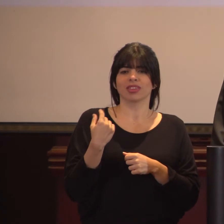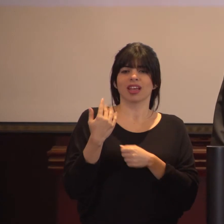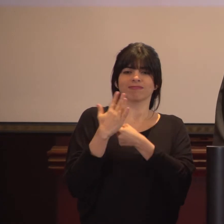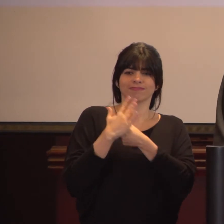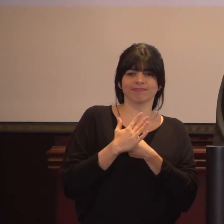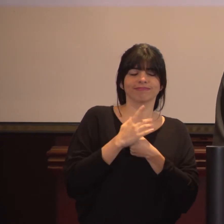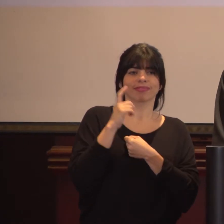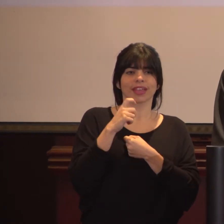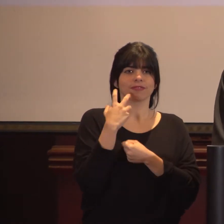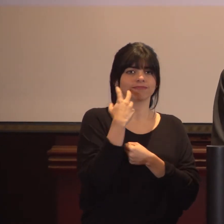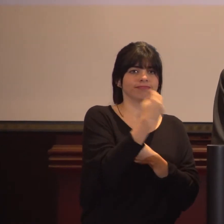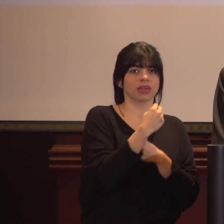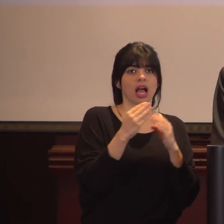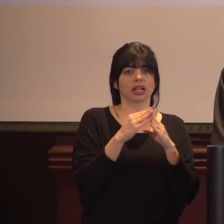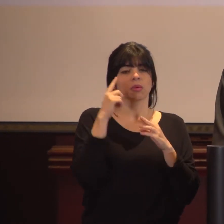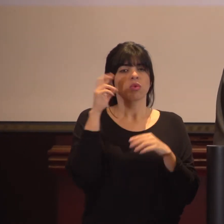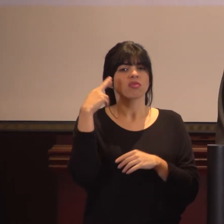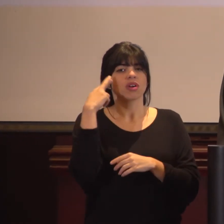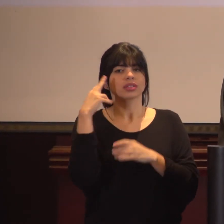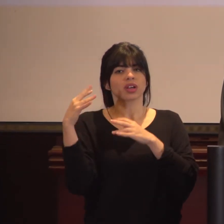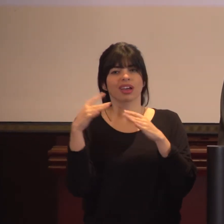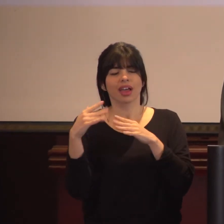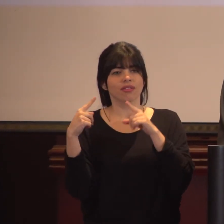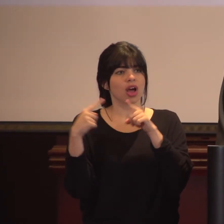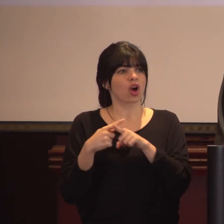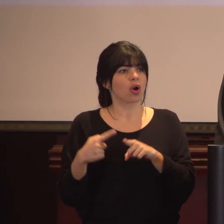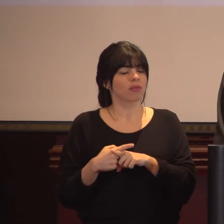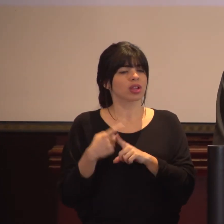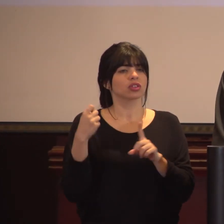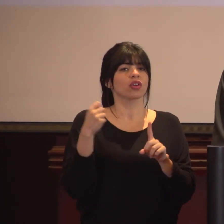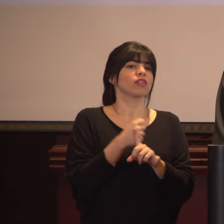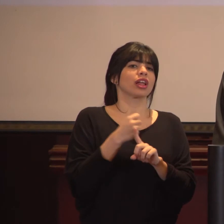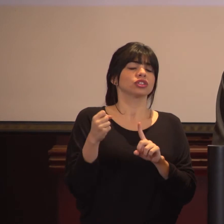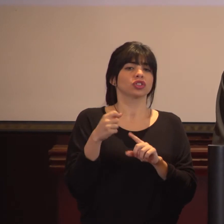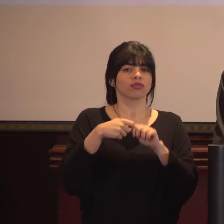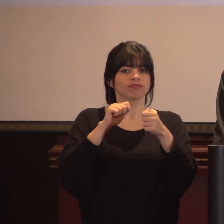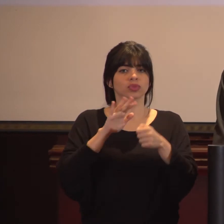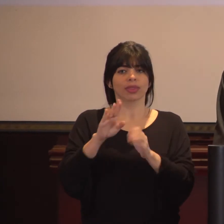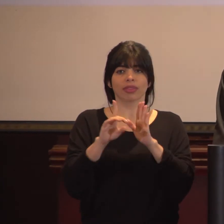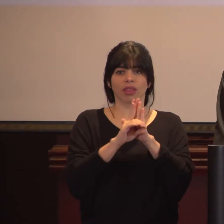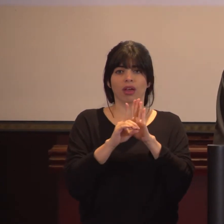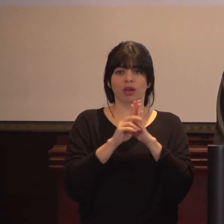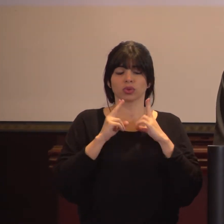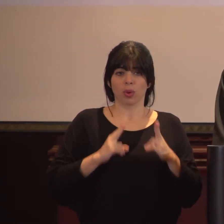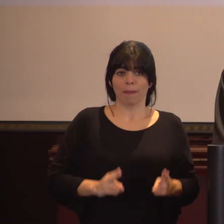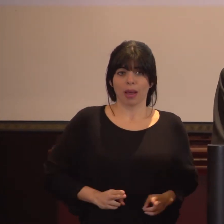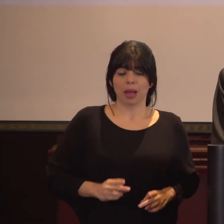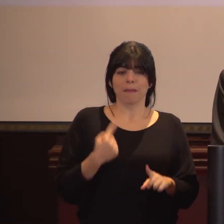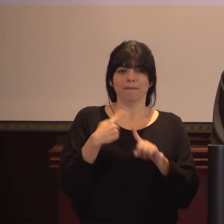dejar sus hogares por Las Guerras iones de los derechos humanos y la